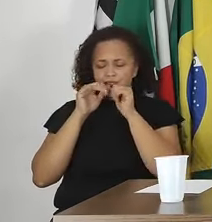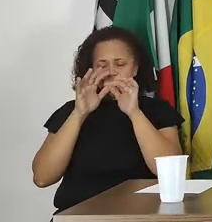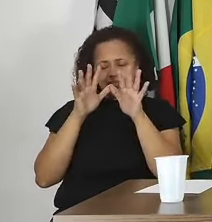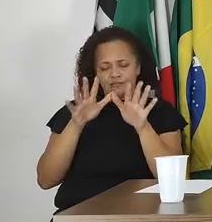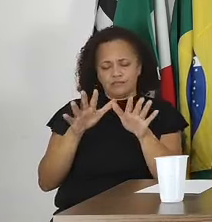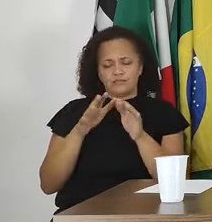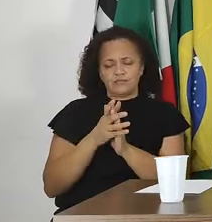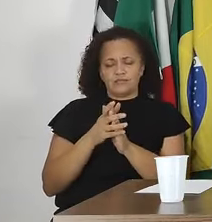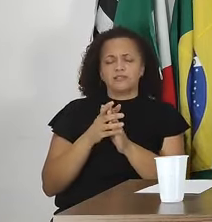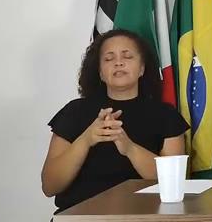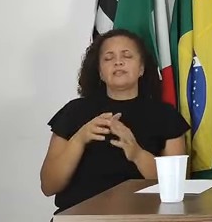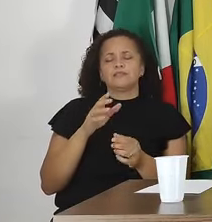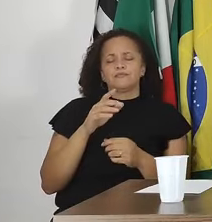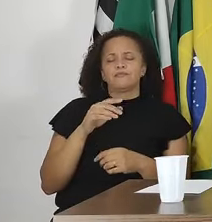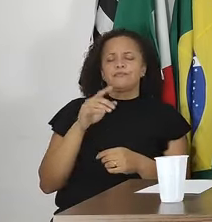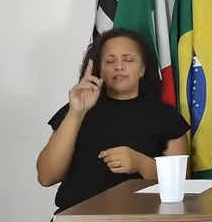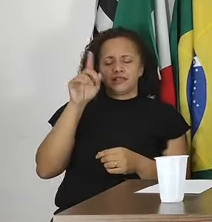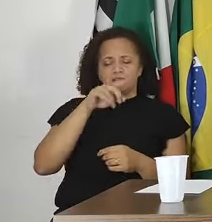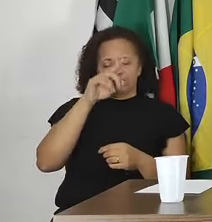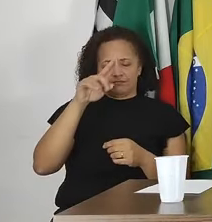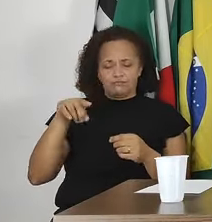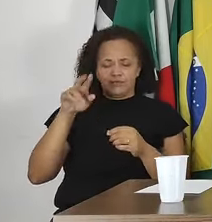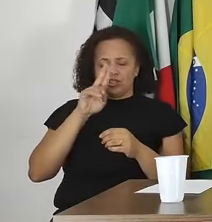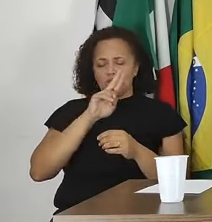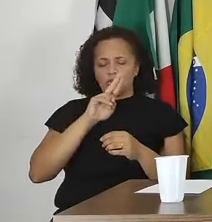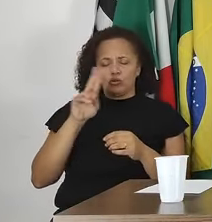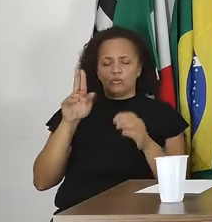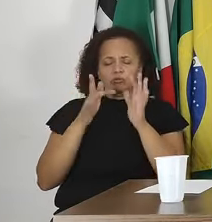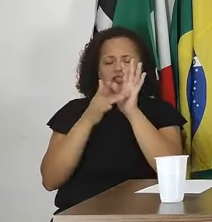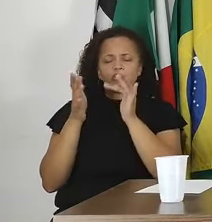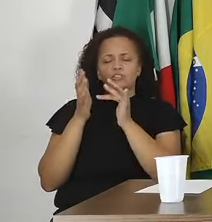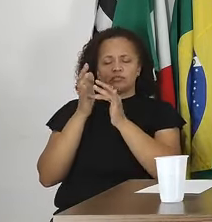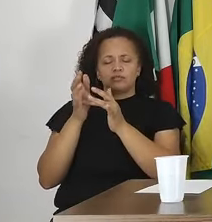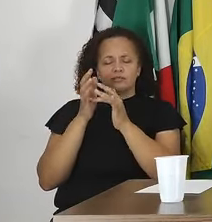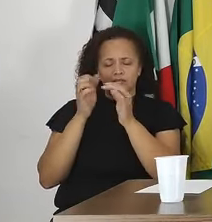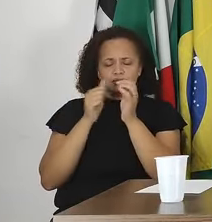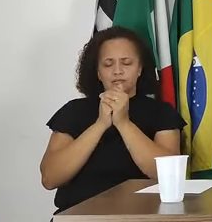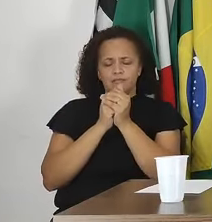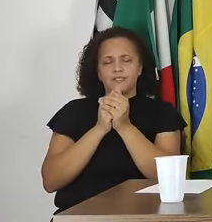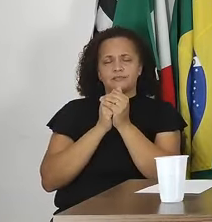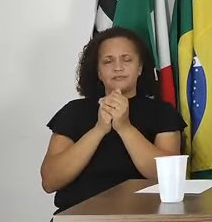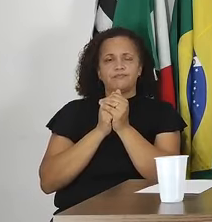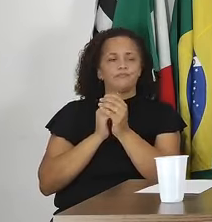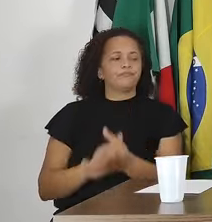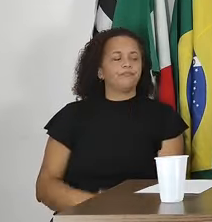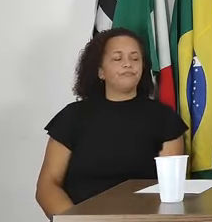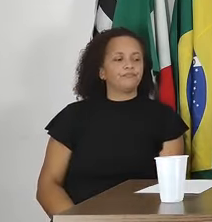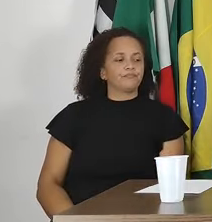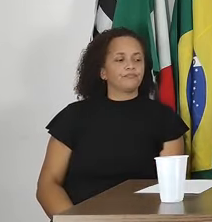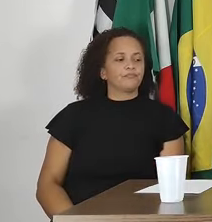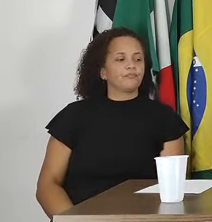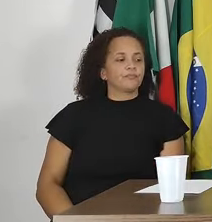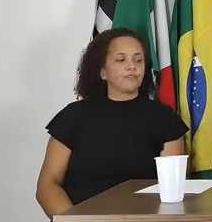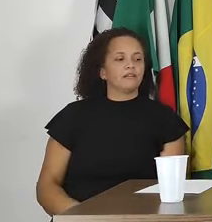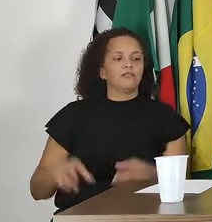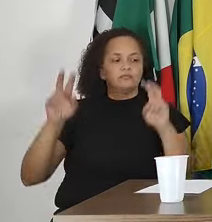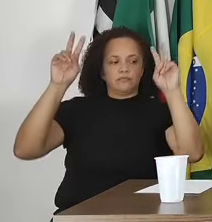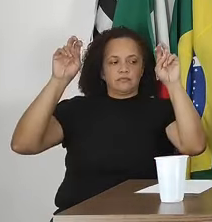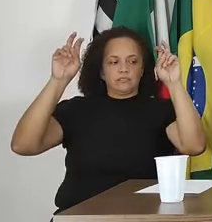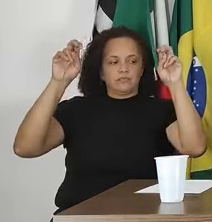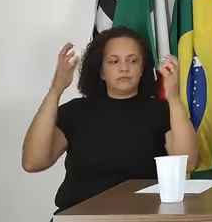Pai. Nós já cancelamos no nome de Jesus. Amém. Glória a Deus. Então, o tema